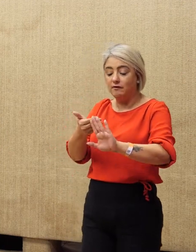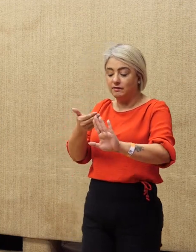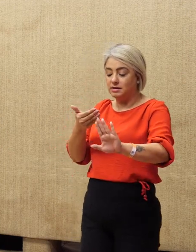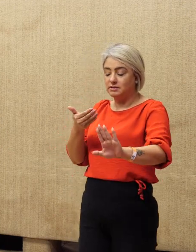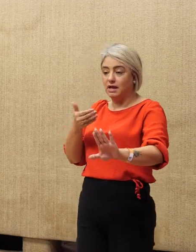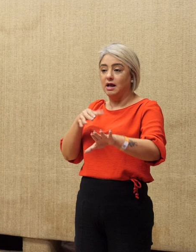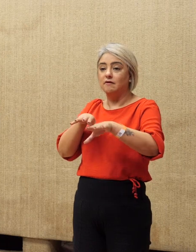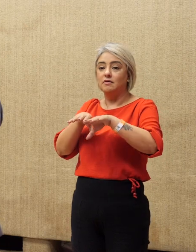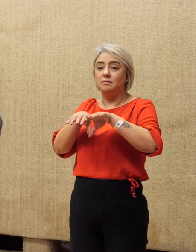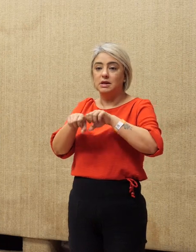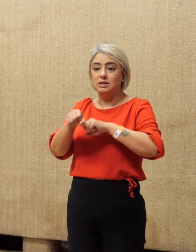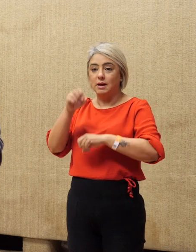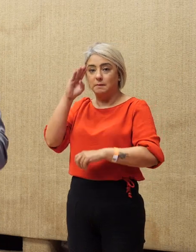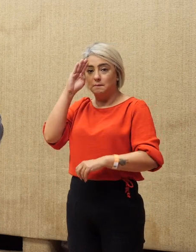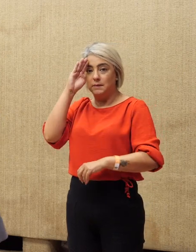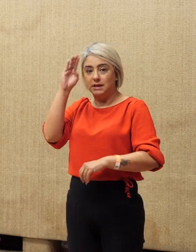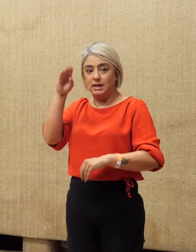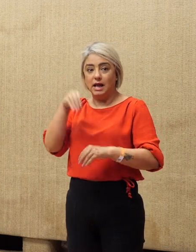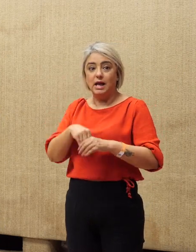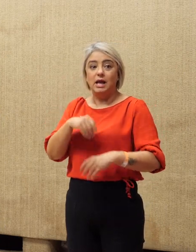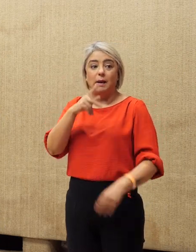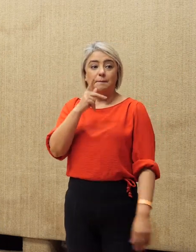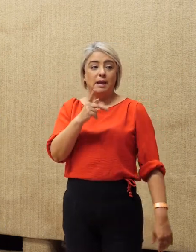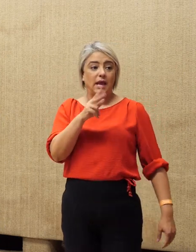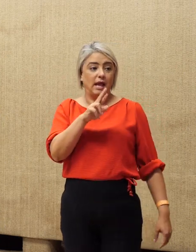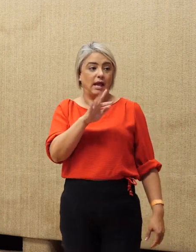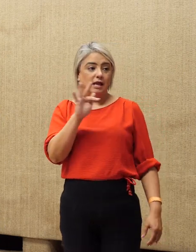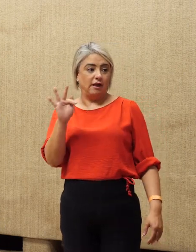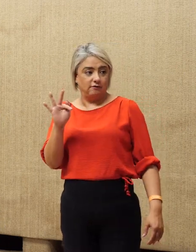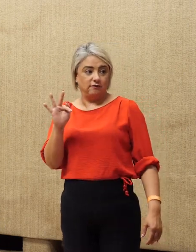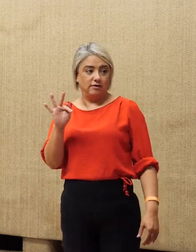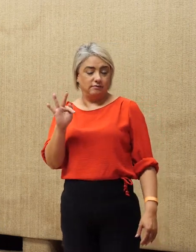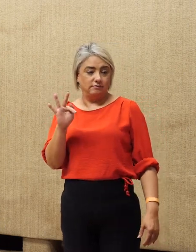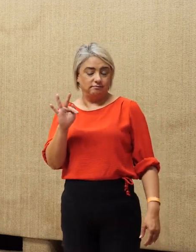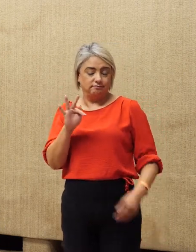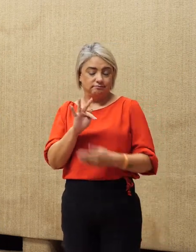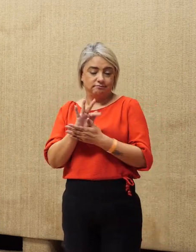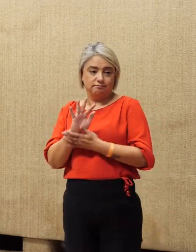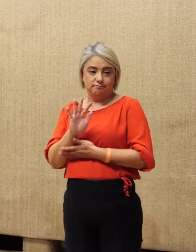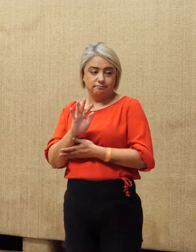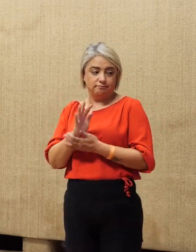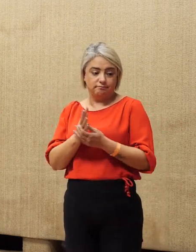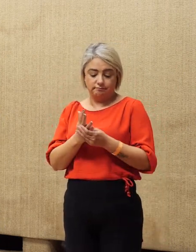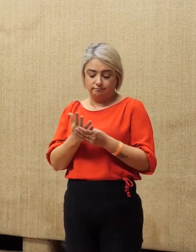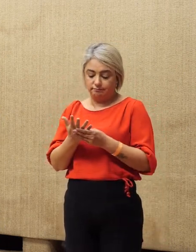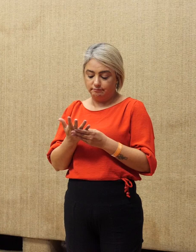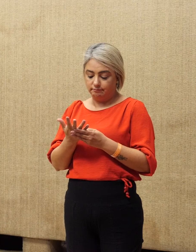a formação militar da Polícia Rodoviária Federal.